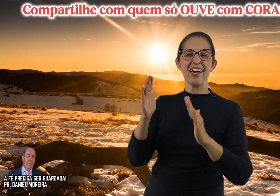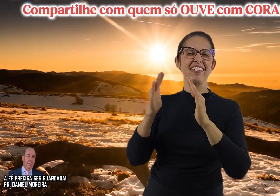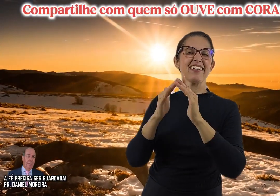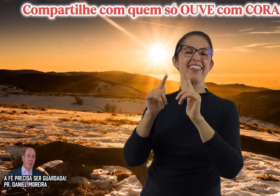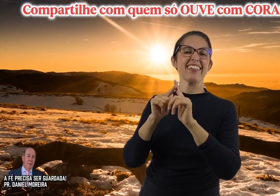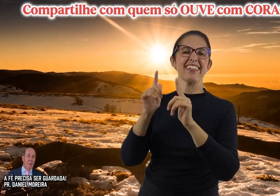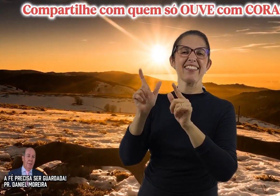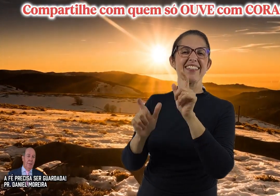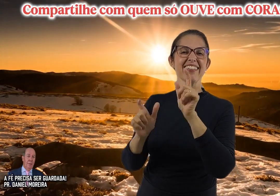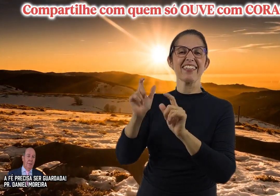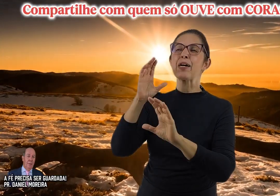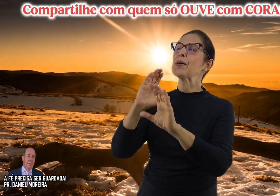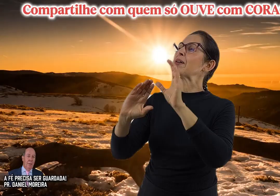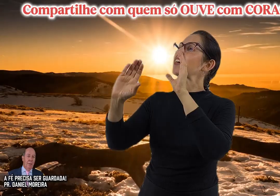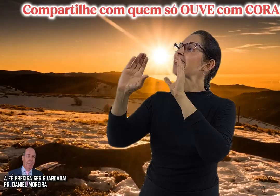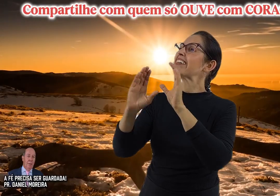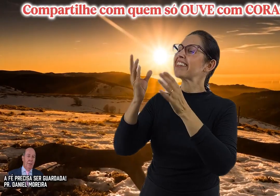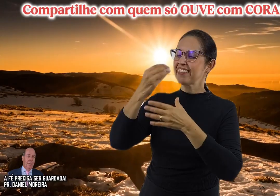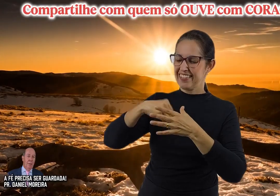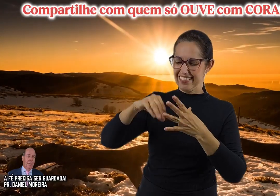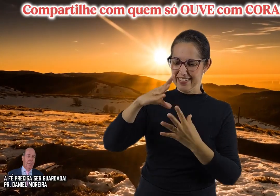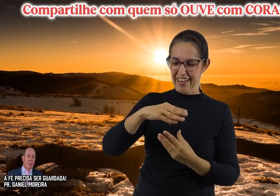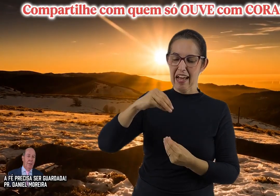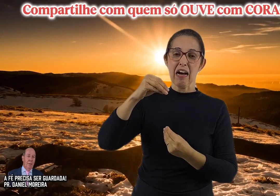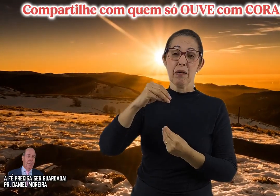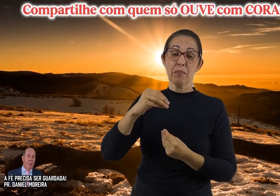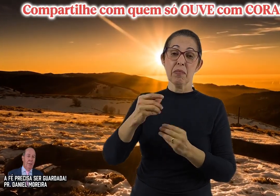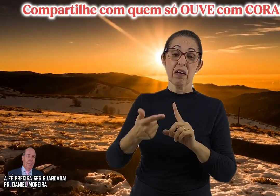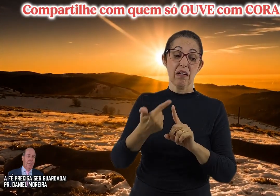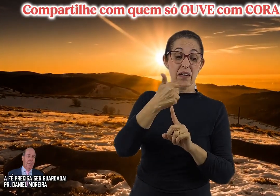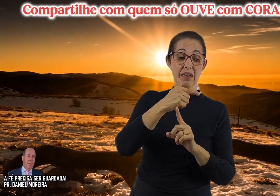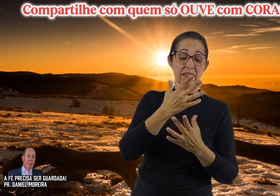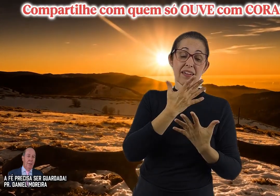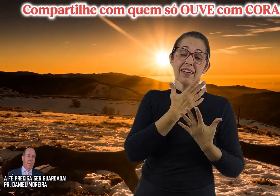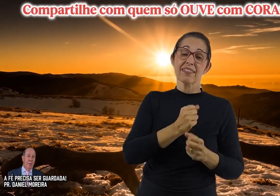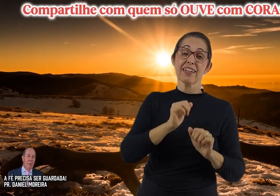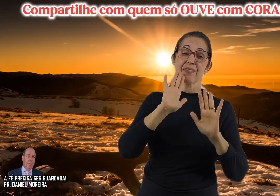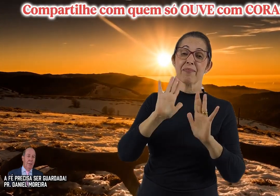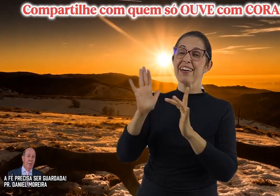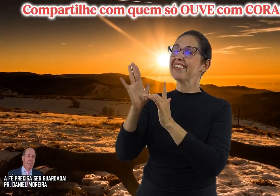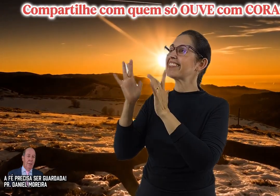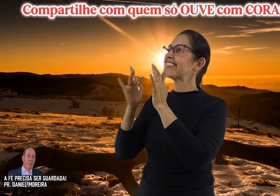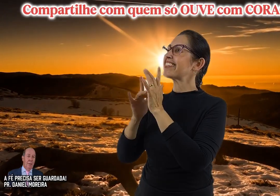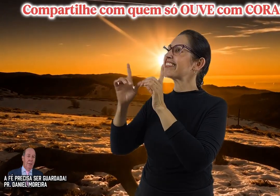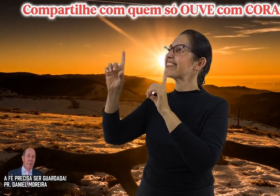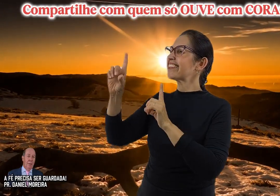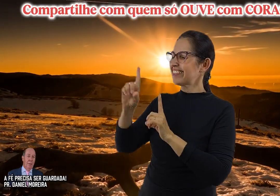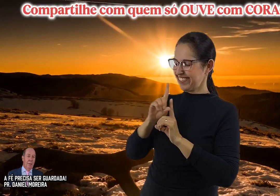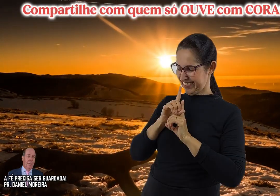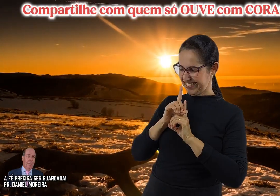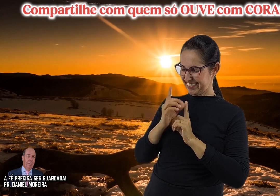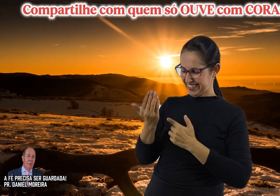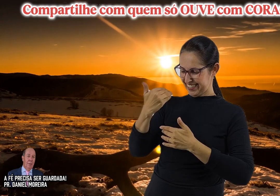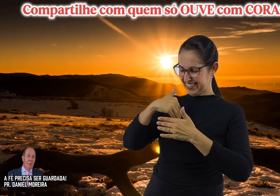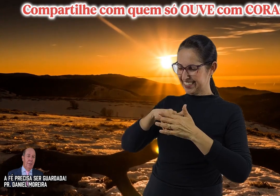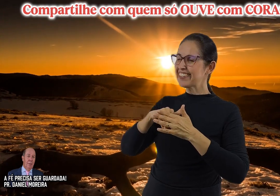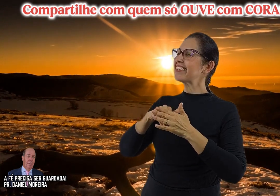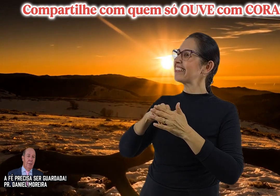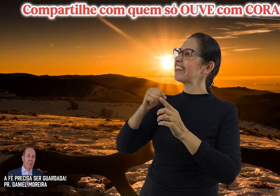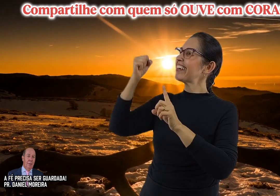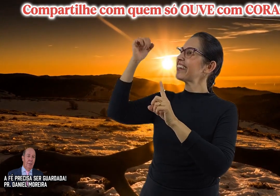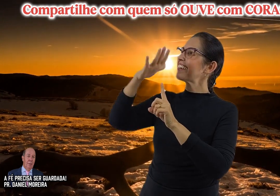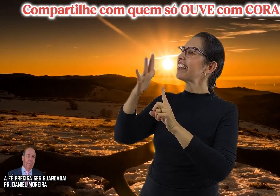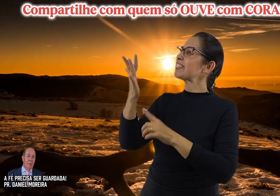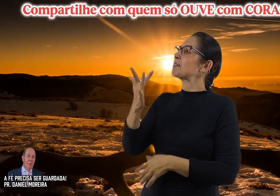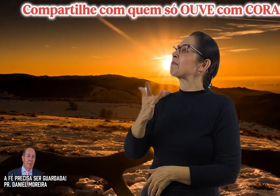hoje. Nossa alma estava cansada um dia, mas Jesus nos achou, a graça de Deus nos